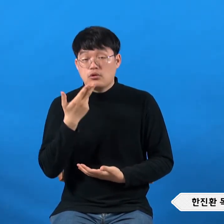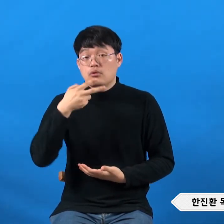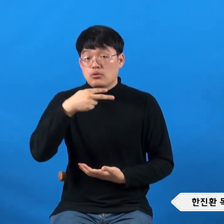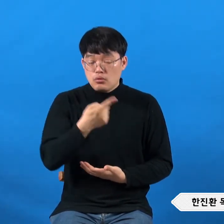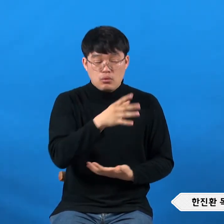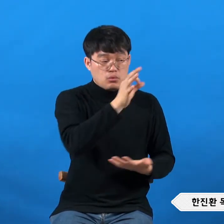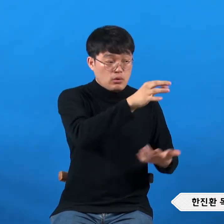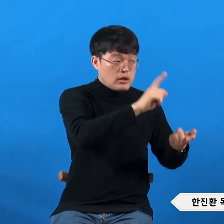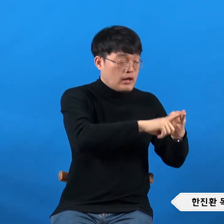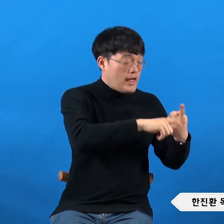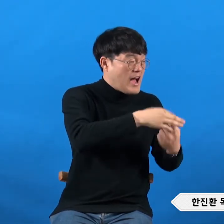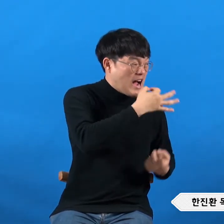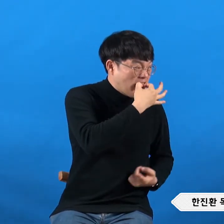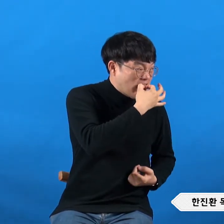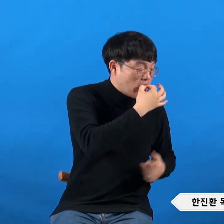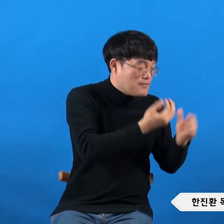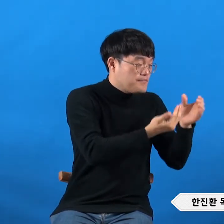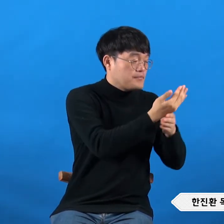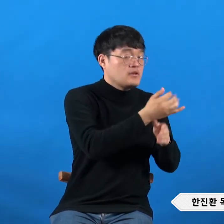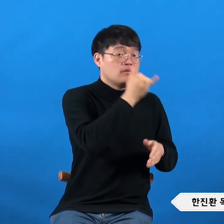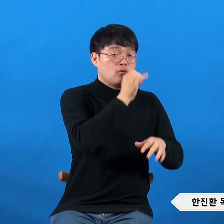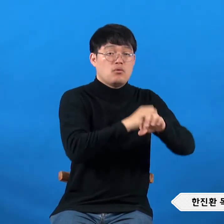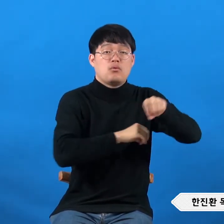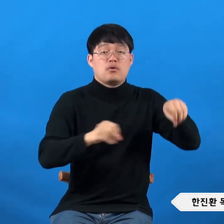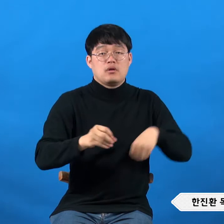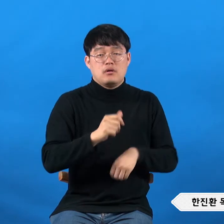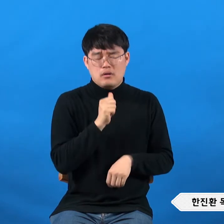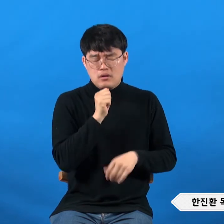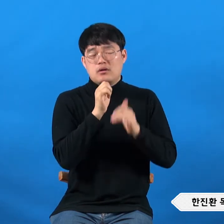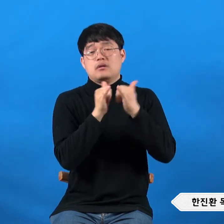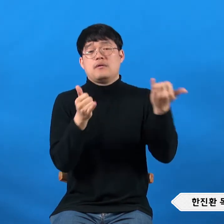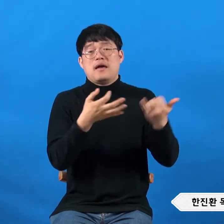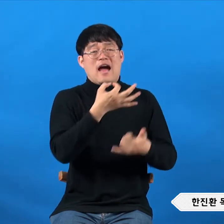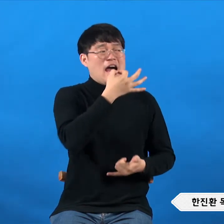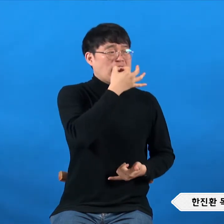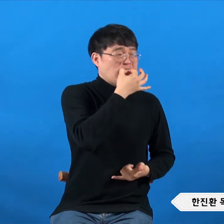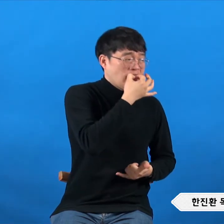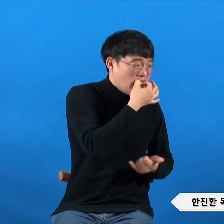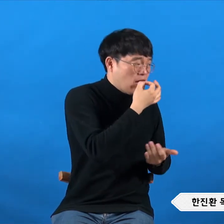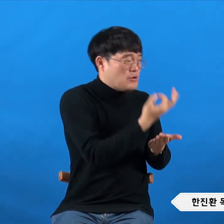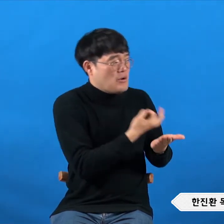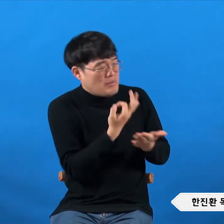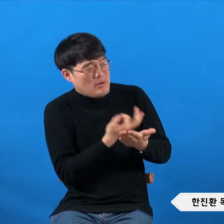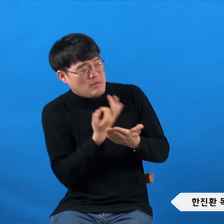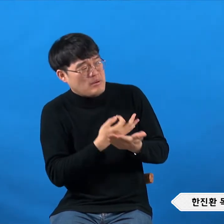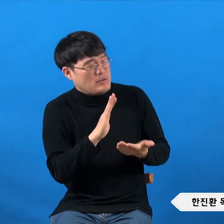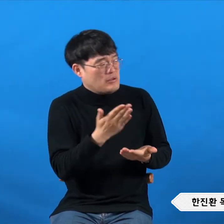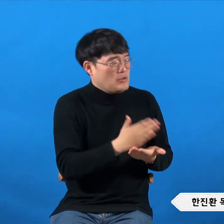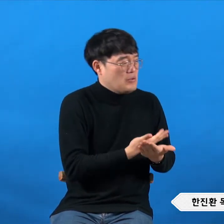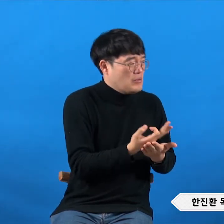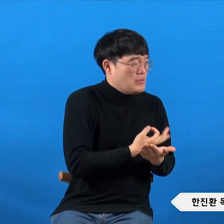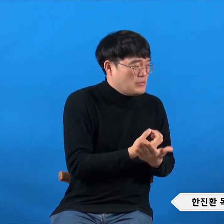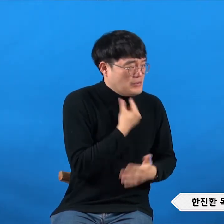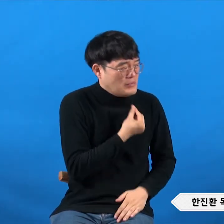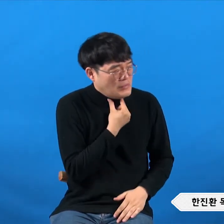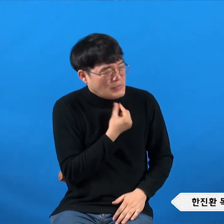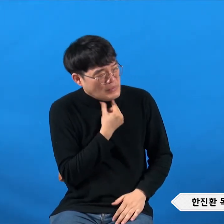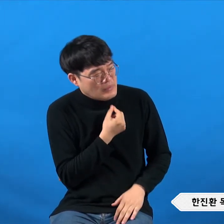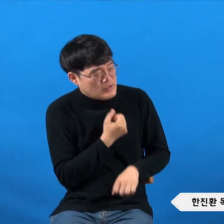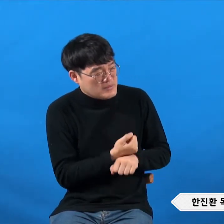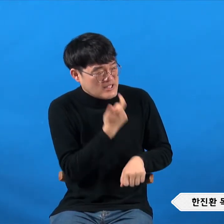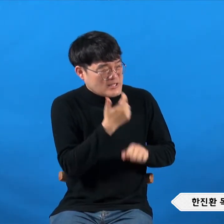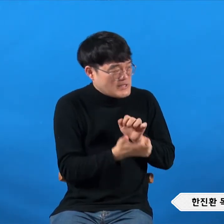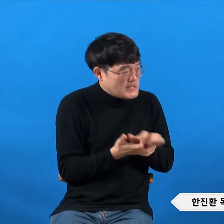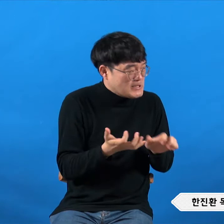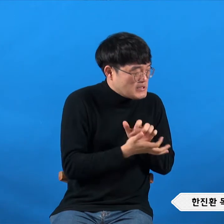아니죠. 오히려 가난한 사람이 욕심은 더 많을 수 있습니다. 돈 벌어야 되는데 어쨌든 돈 벌어야 되는데